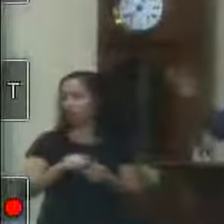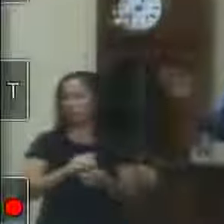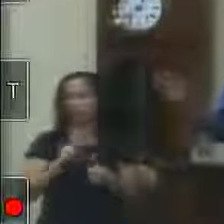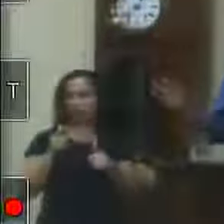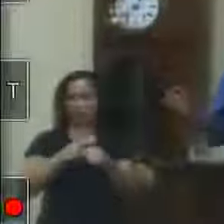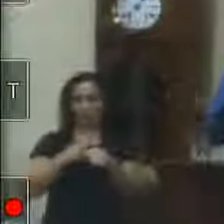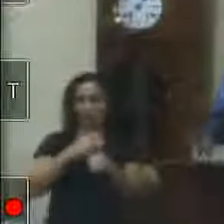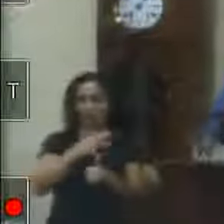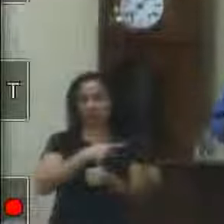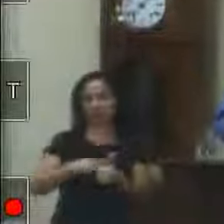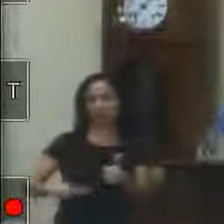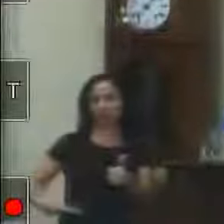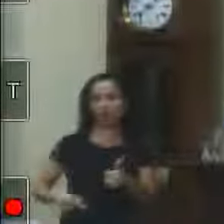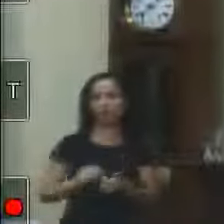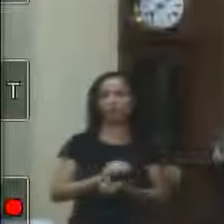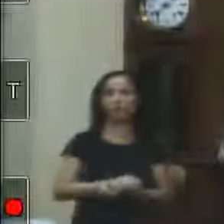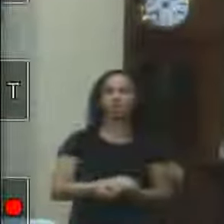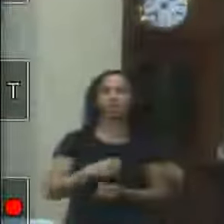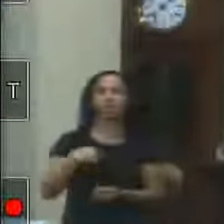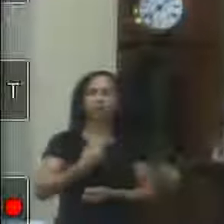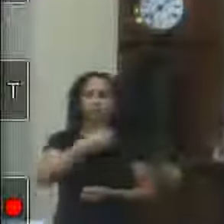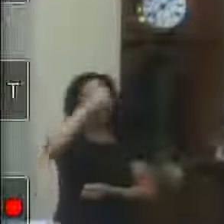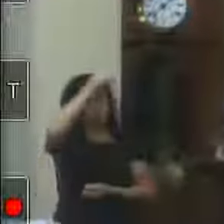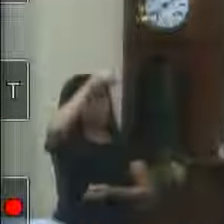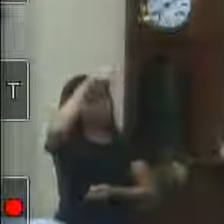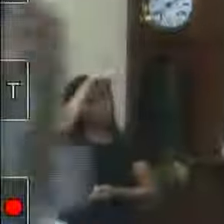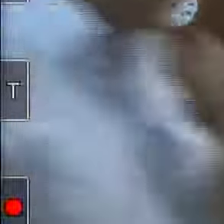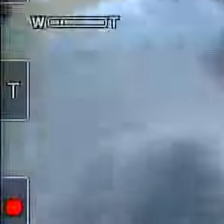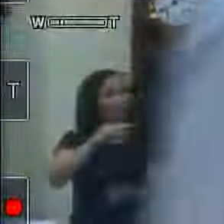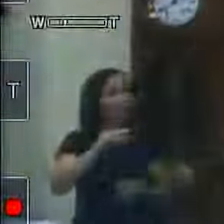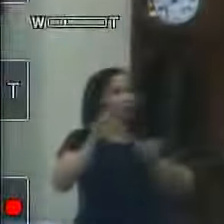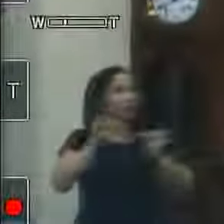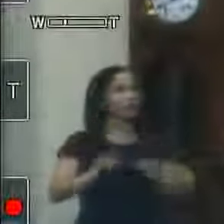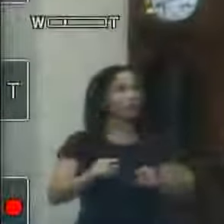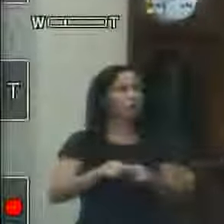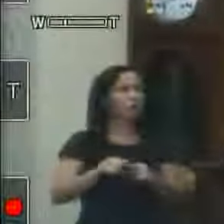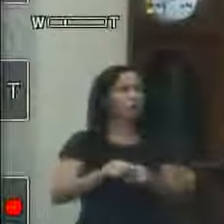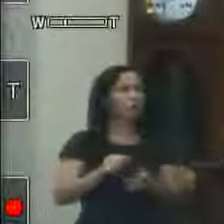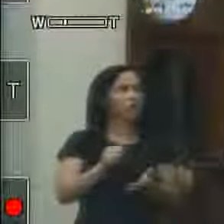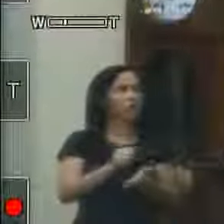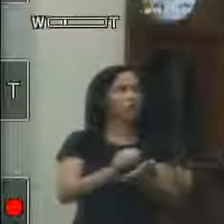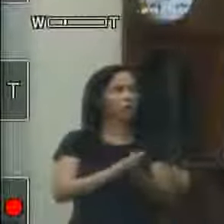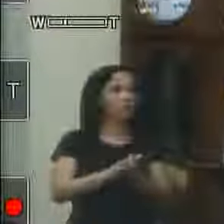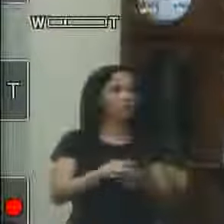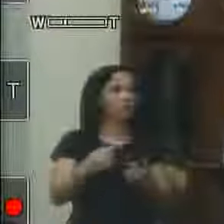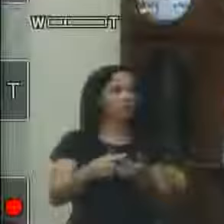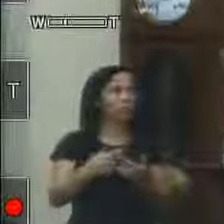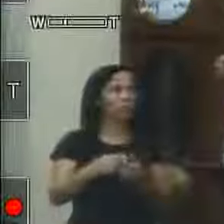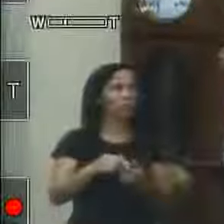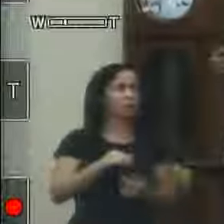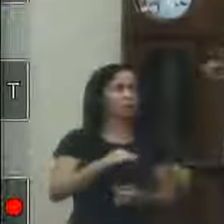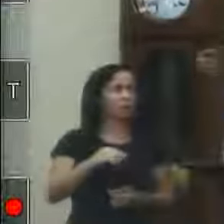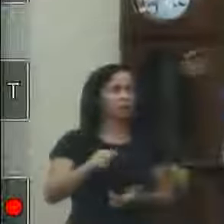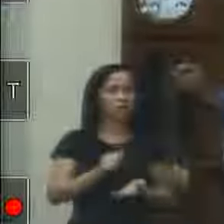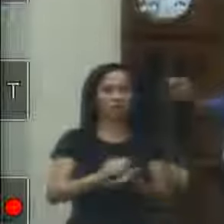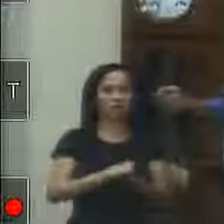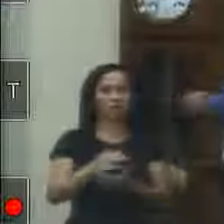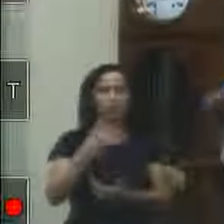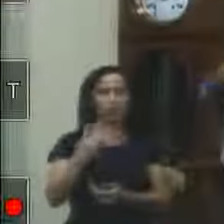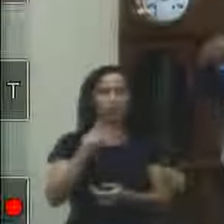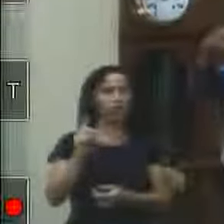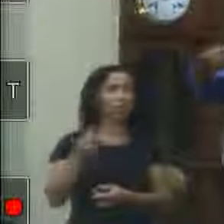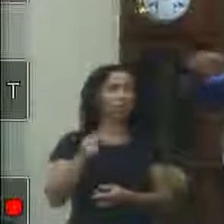Primeiro, senhor presidente, o nosso prefeito estava absolutamente certo quando botou a multa alta. Se ele bota uma multa de